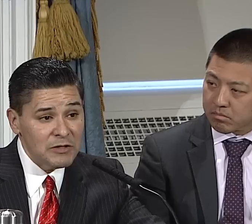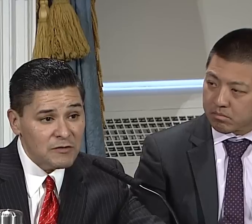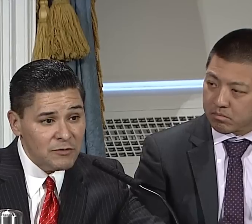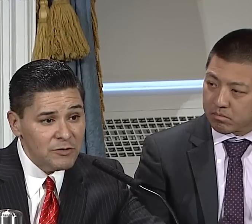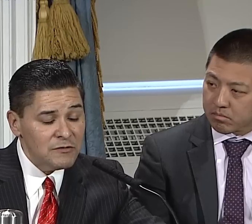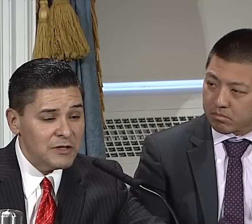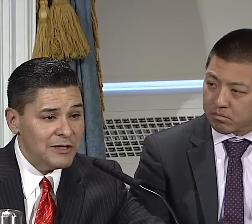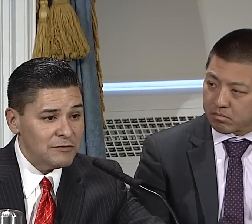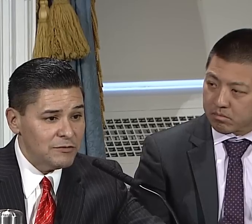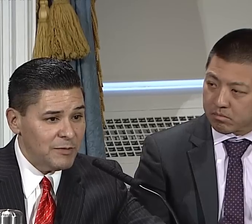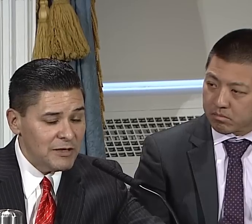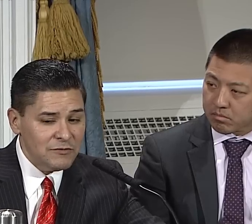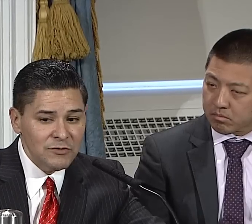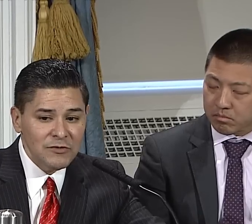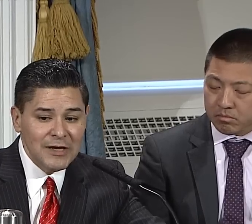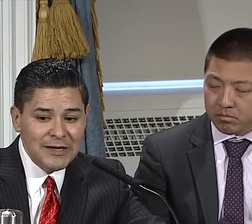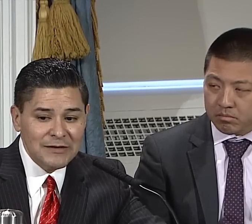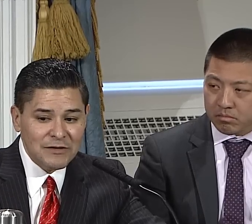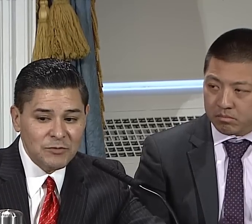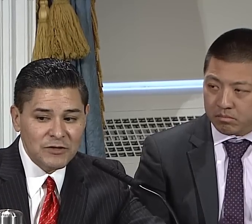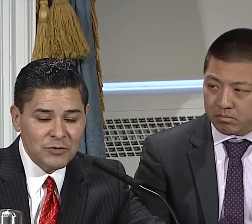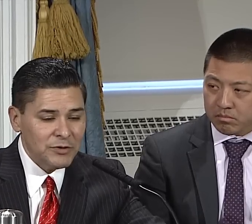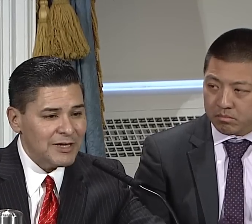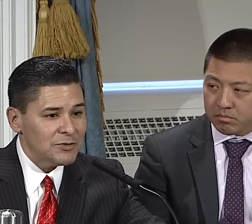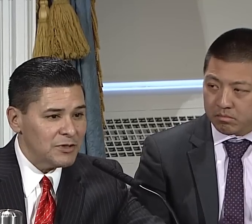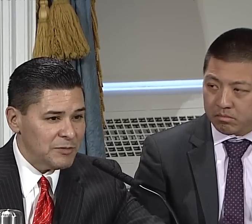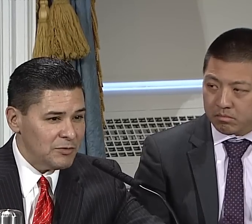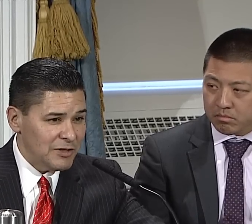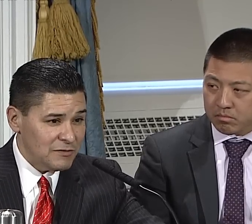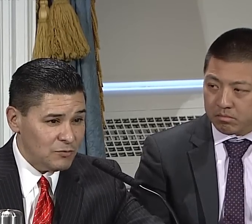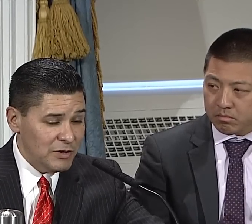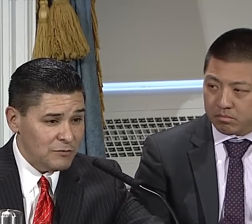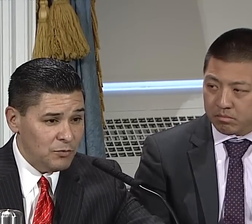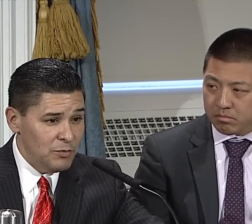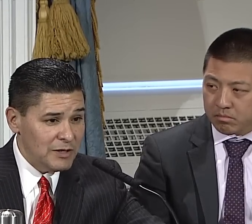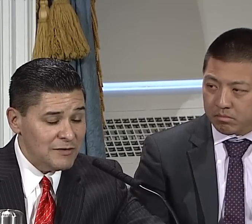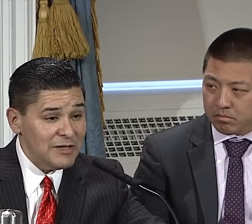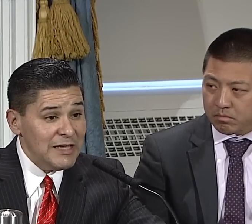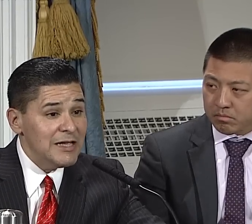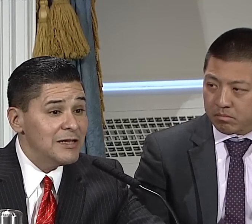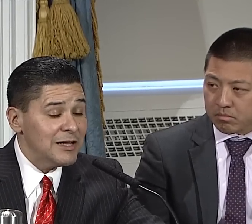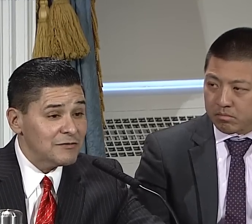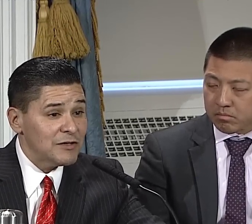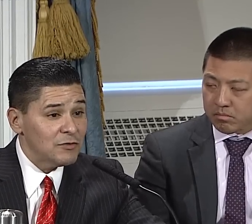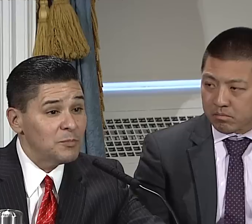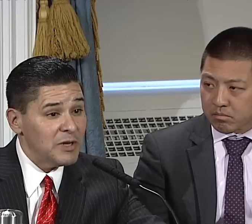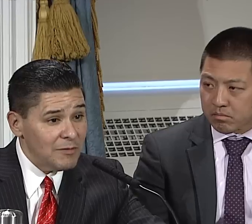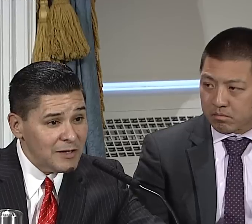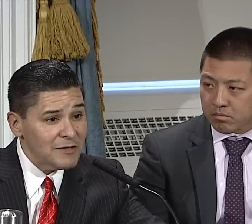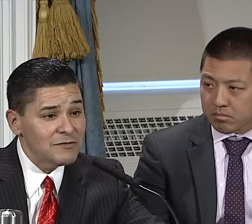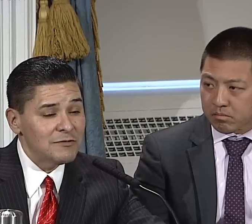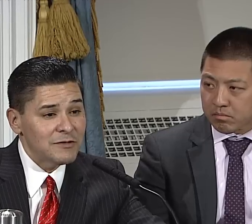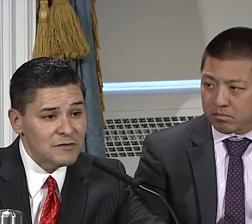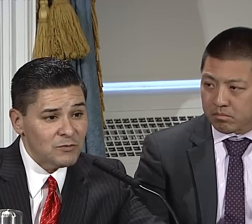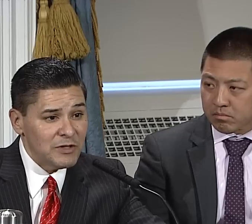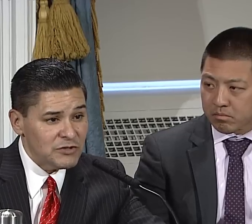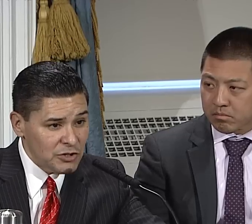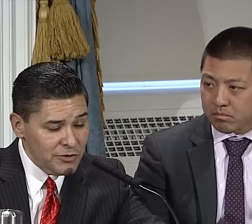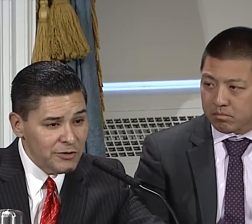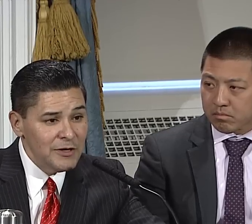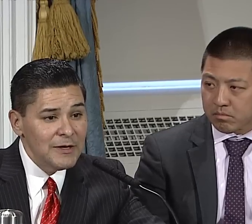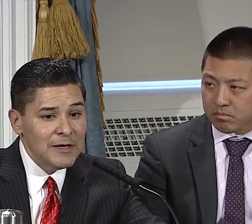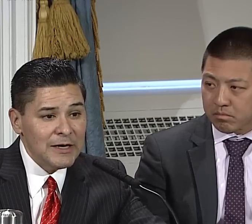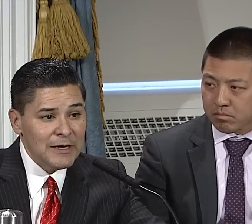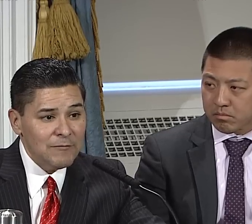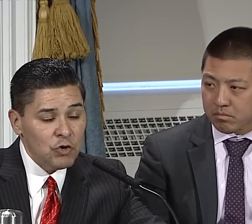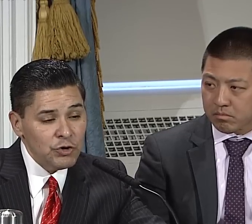los administradores y los maestros, estamos en contacto también con las escuelas públicas y las que son privadas, las escuelas